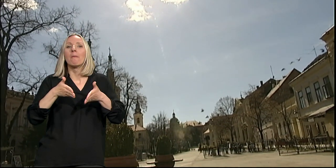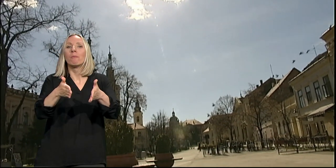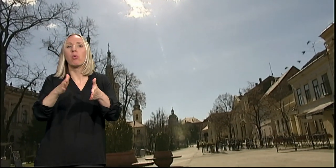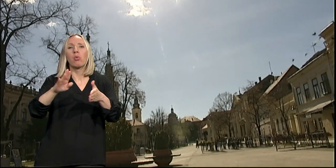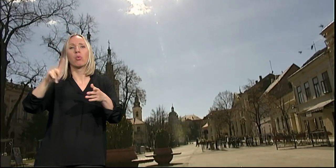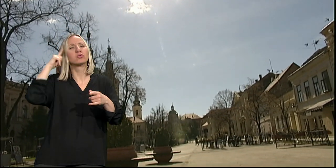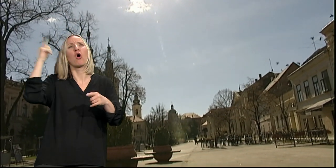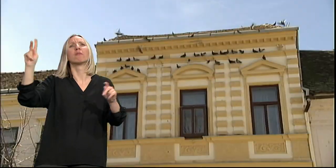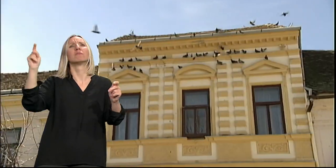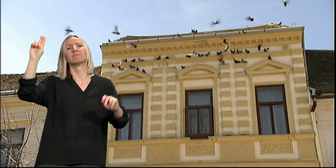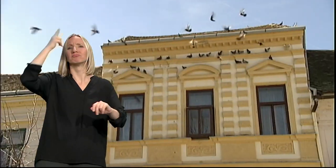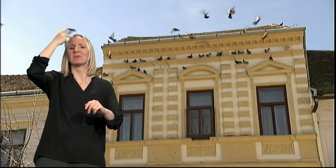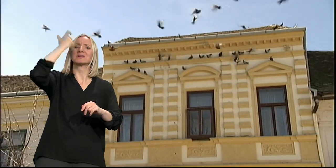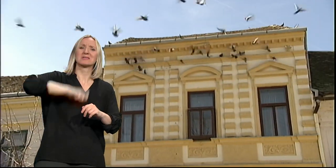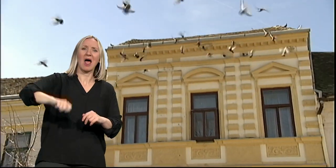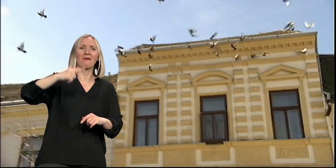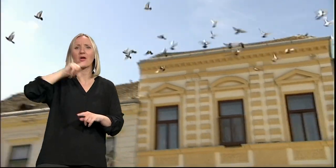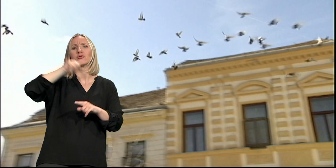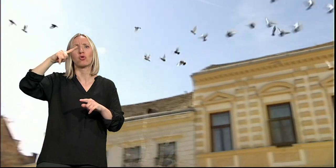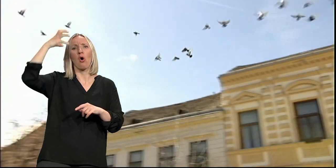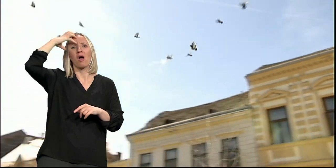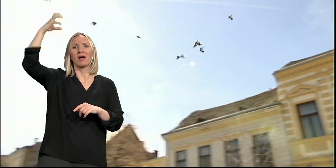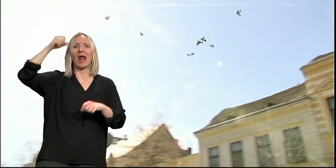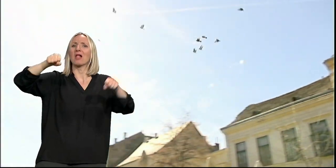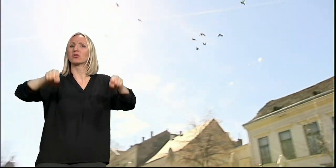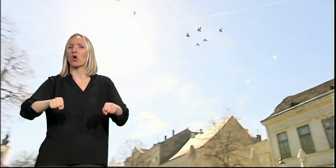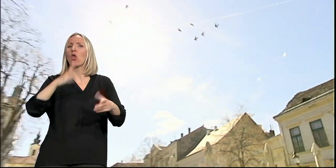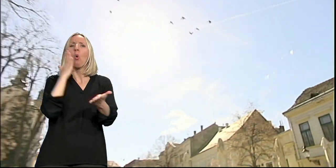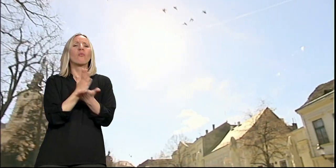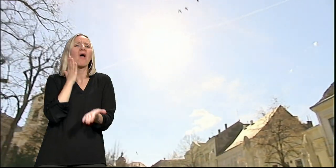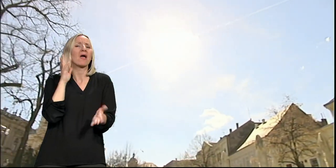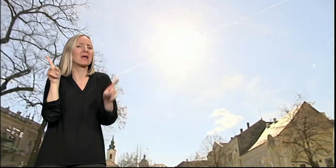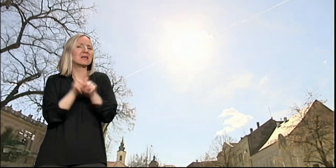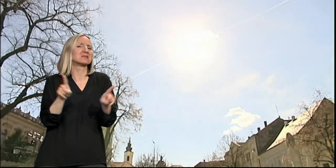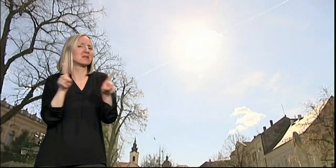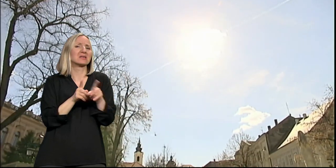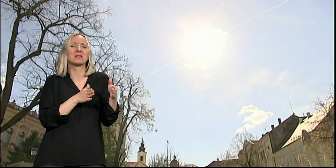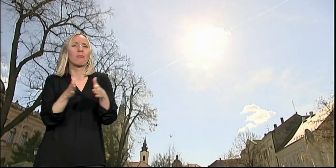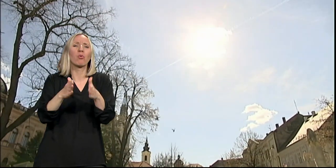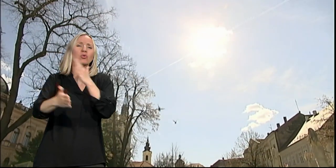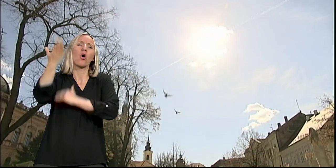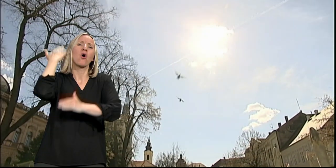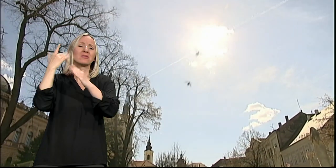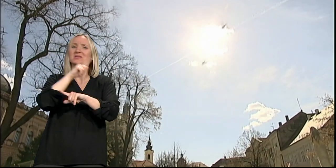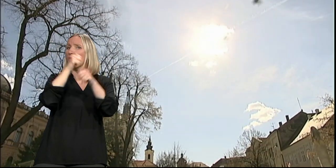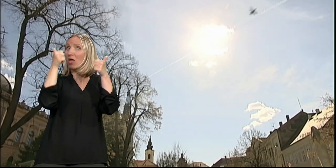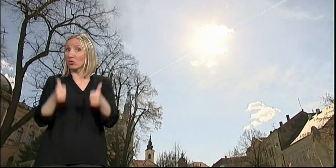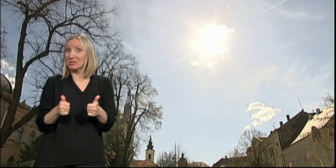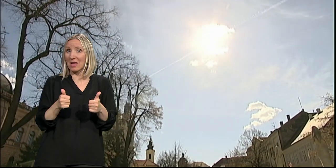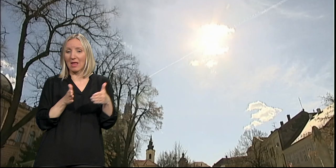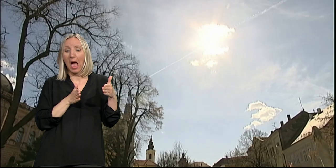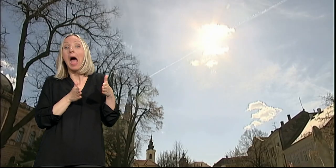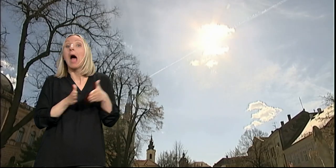trona, od uvek je bio isti. Od iskona, put